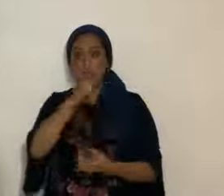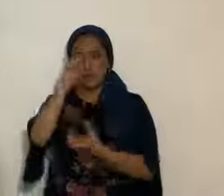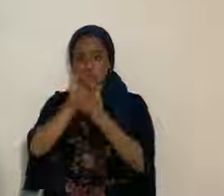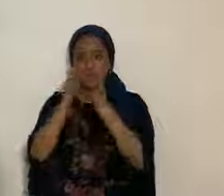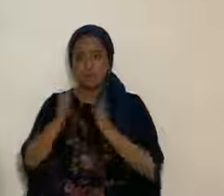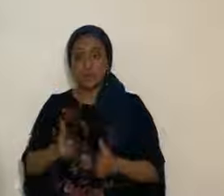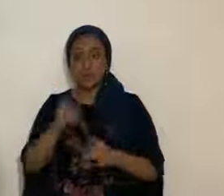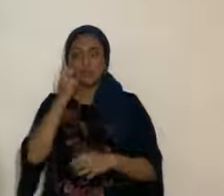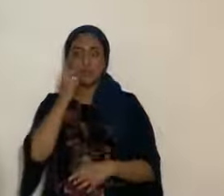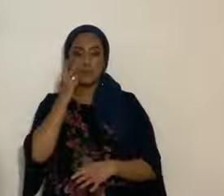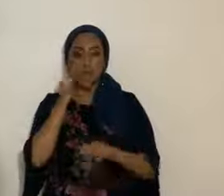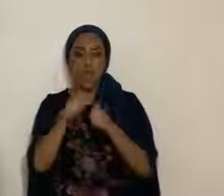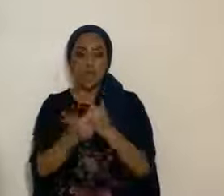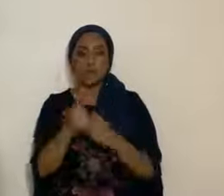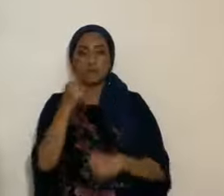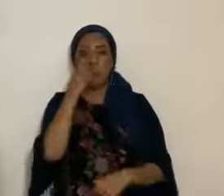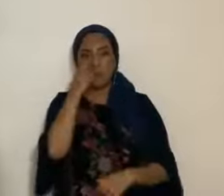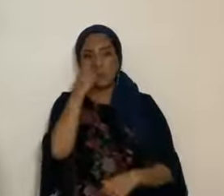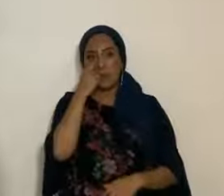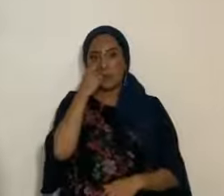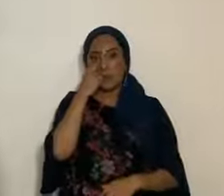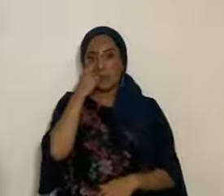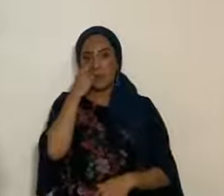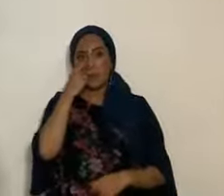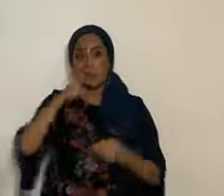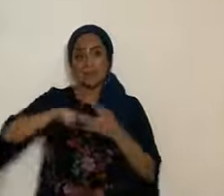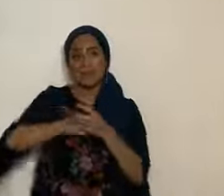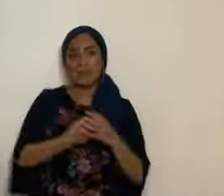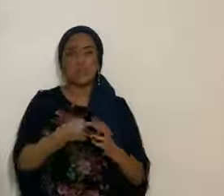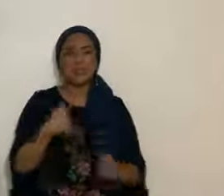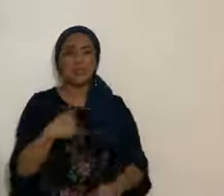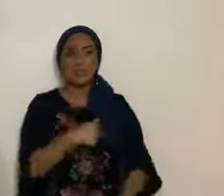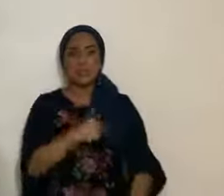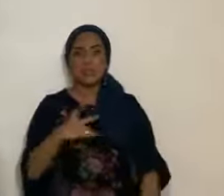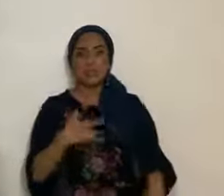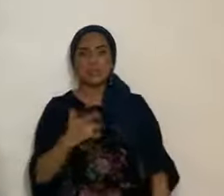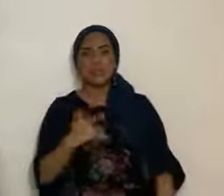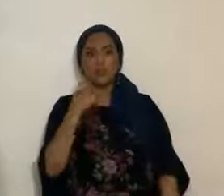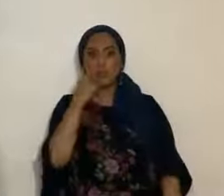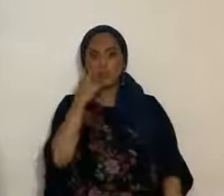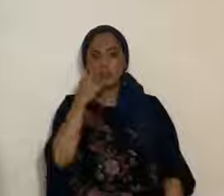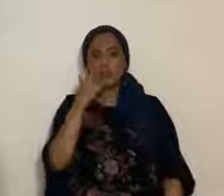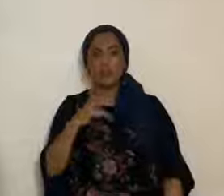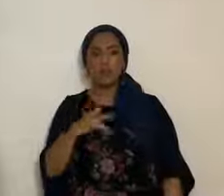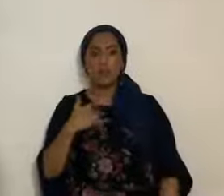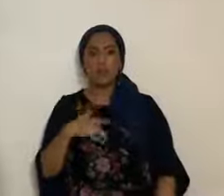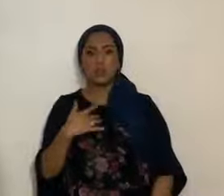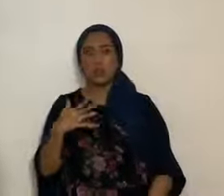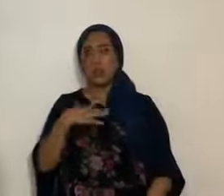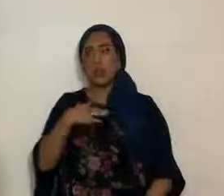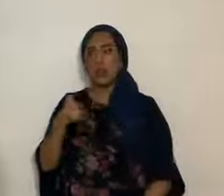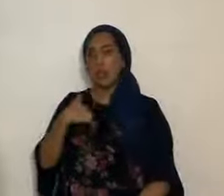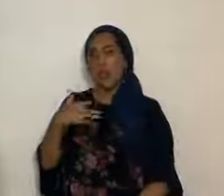manera. Al principio sentimos simpatía por Israel, por la